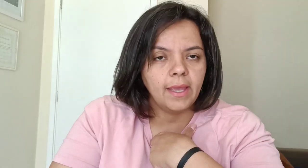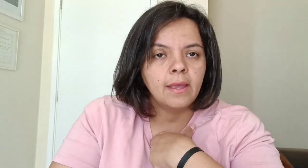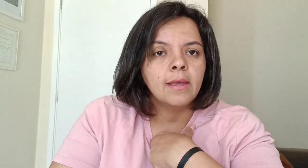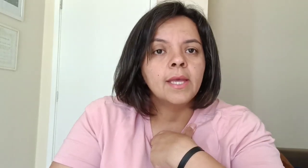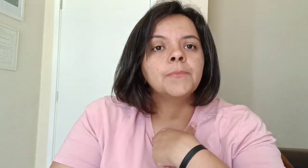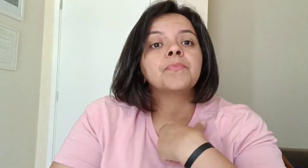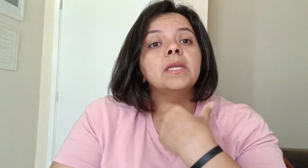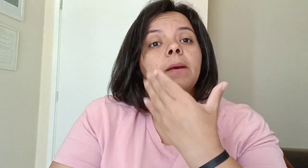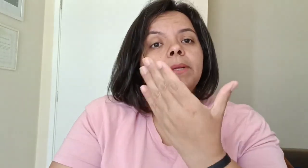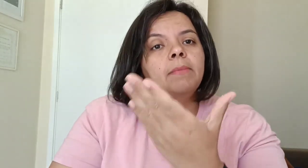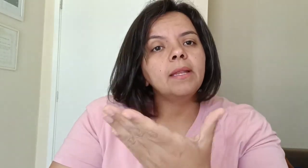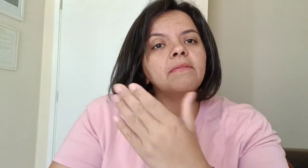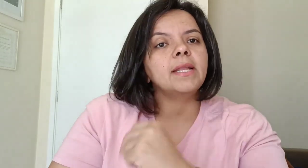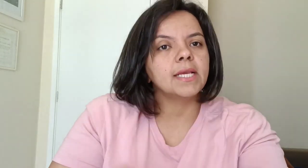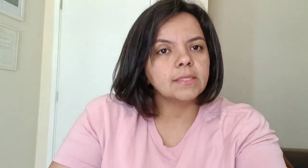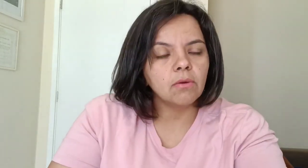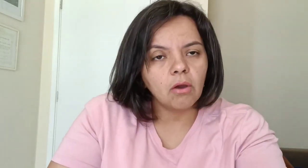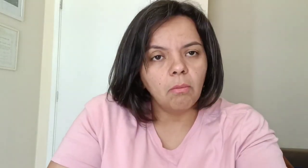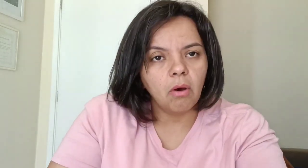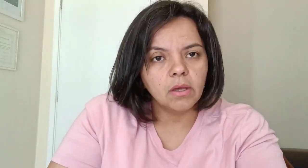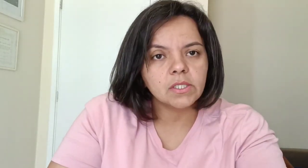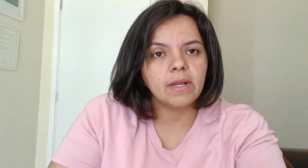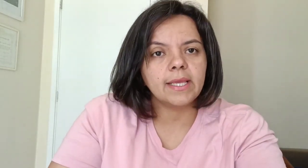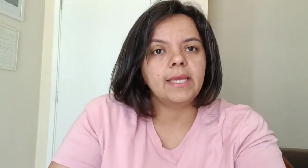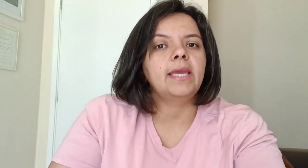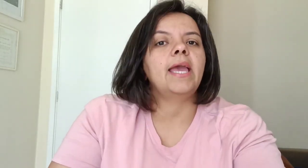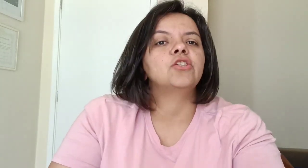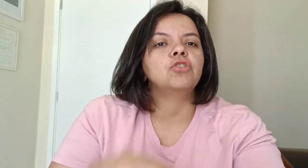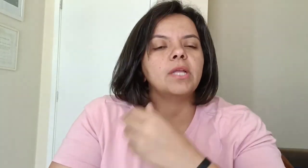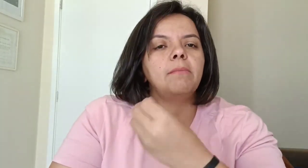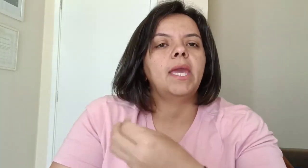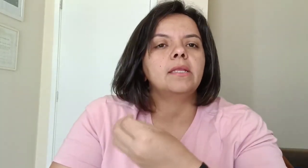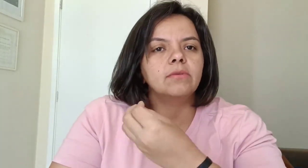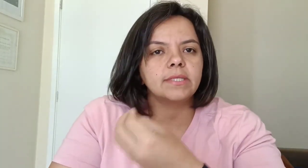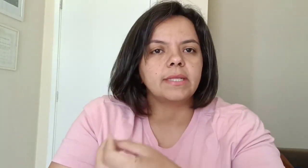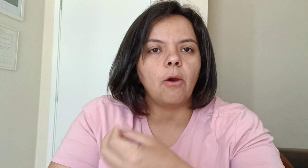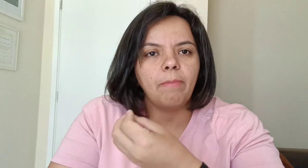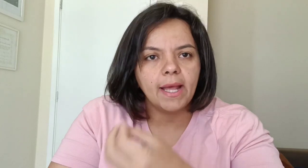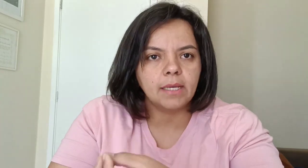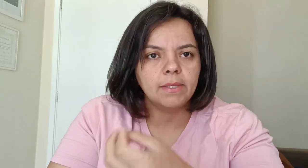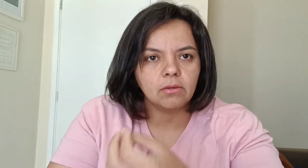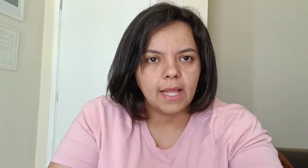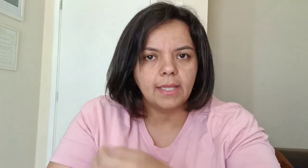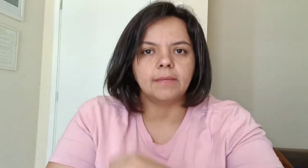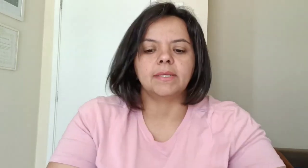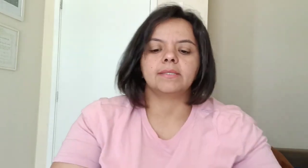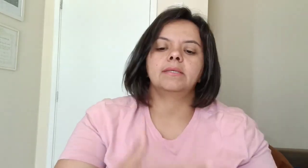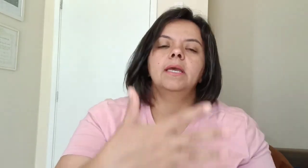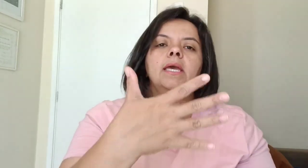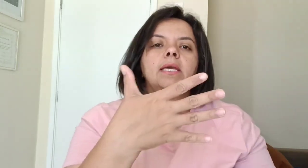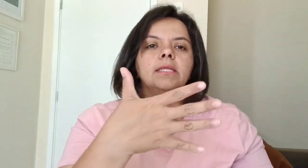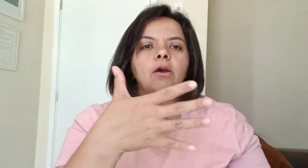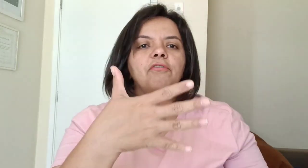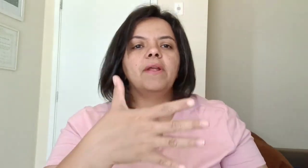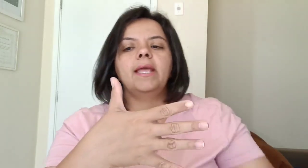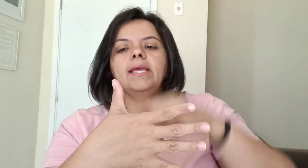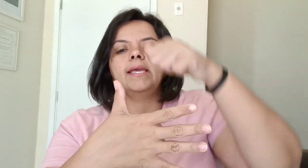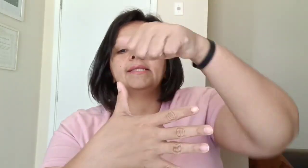ok? E a primeira variação que eu mostro aqui é justamente no sinal parâmetro da libras. Então, eu falei que esse aqui